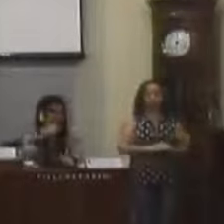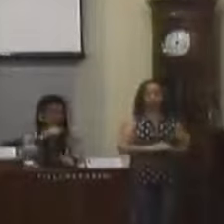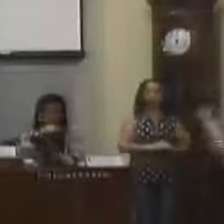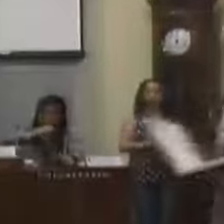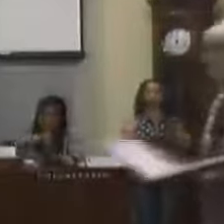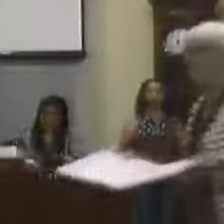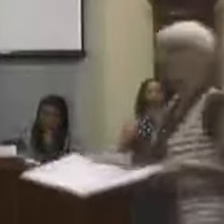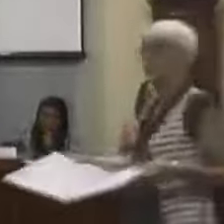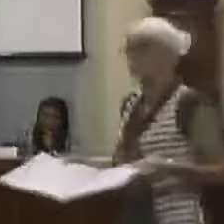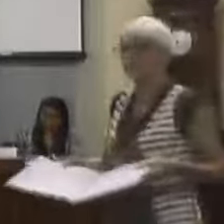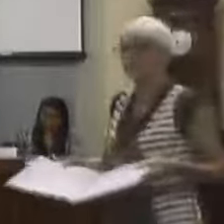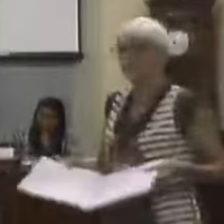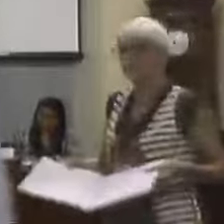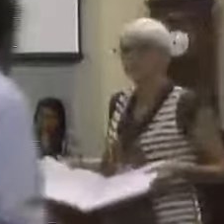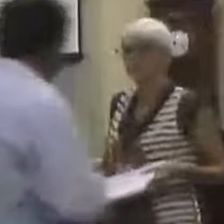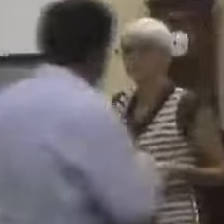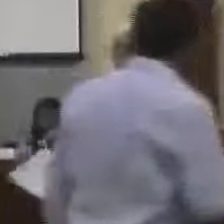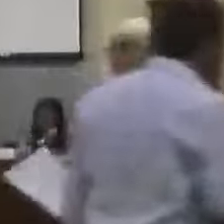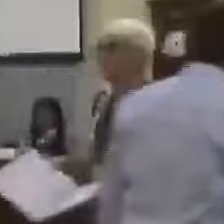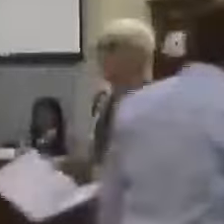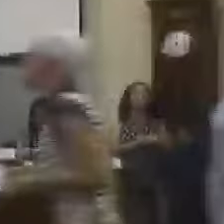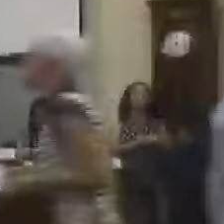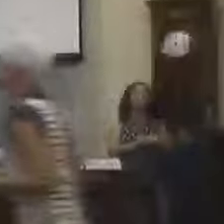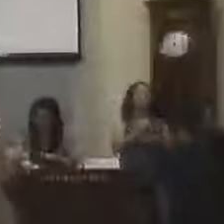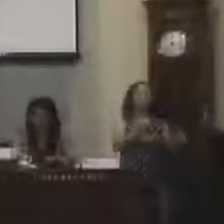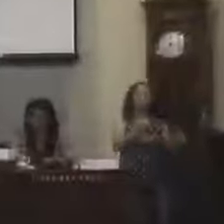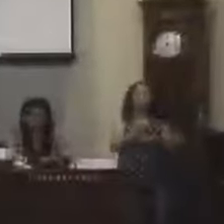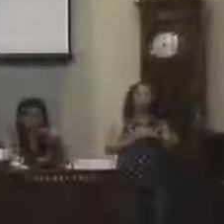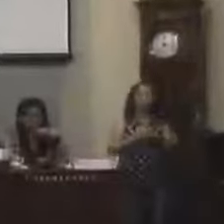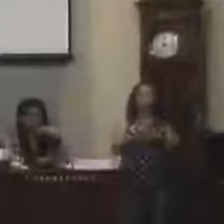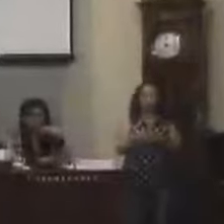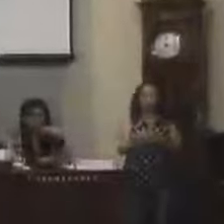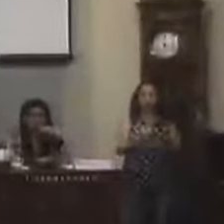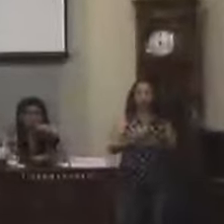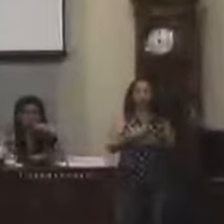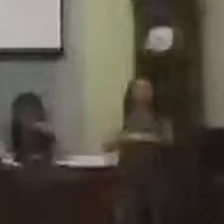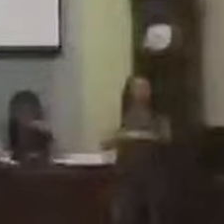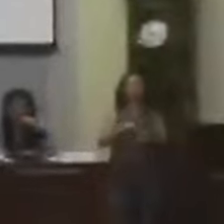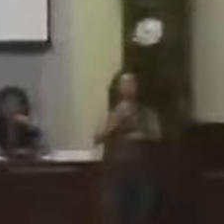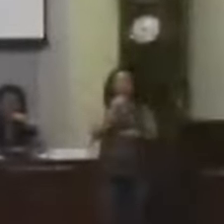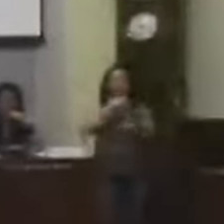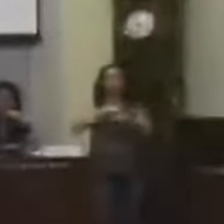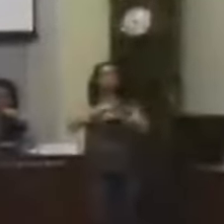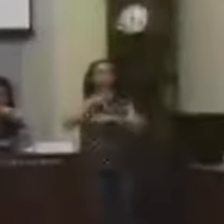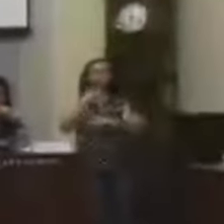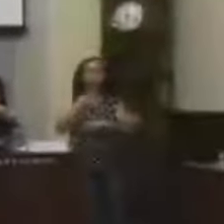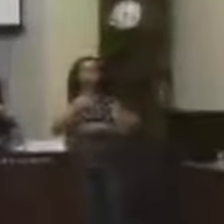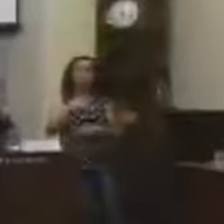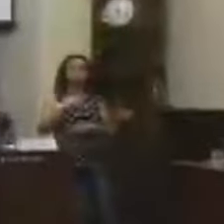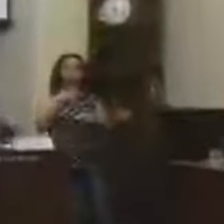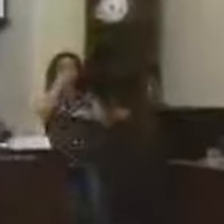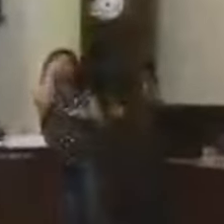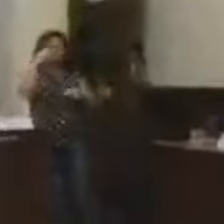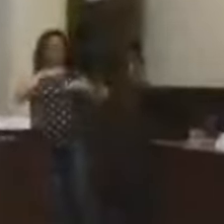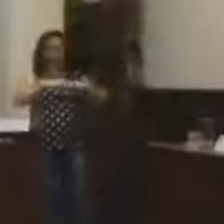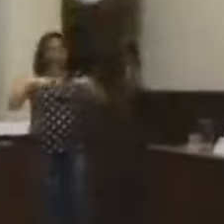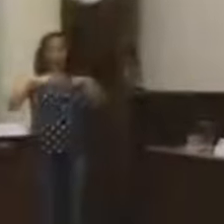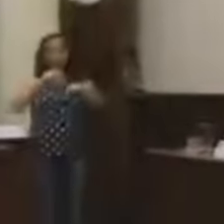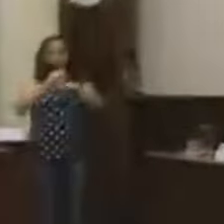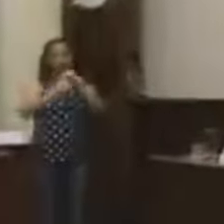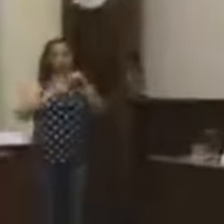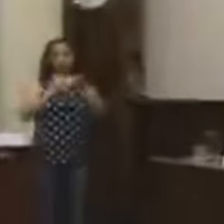Passamos agora, então, para a leitura dos ofícios e correspondência. Boa noite a todos, assistência, aos internautas que